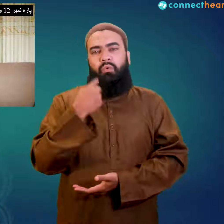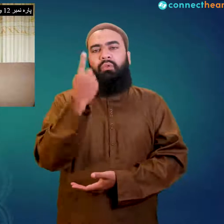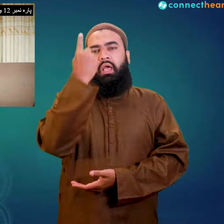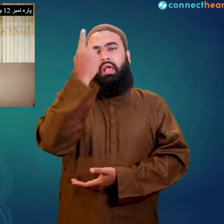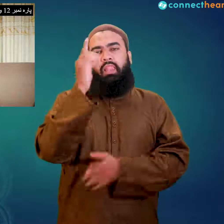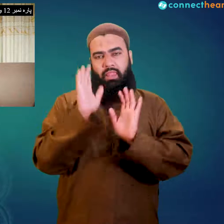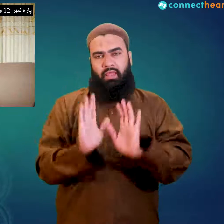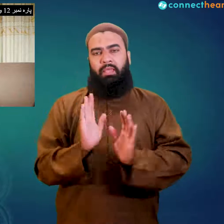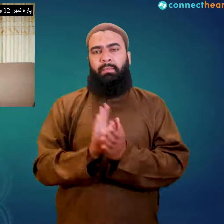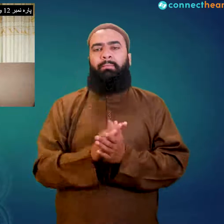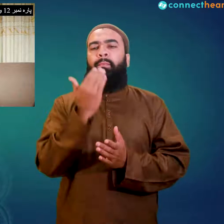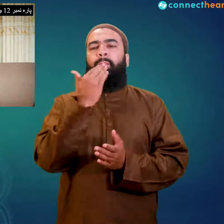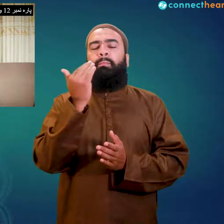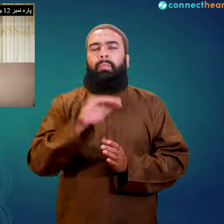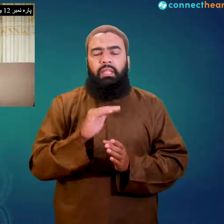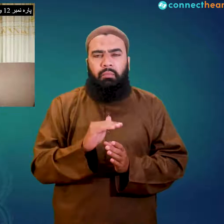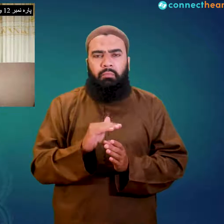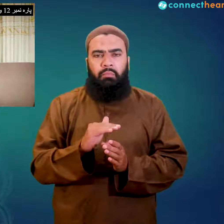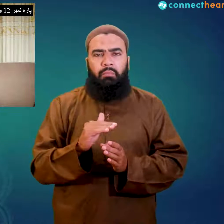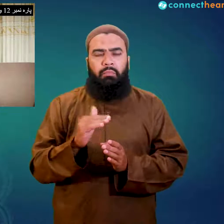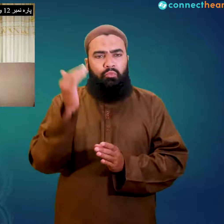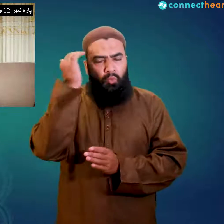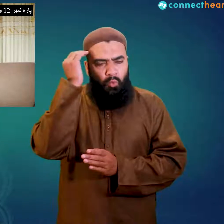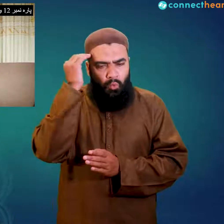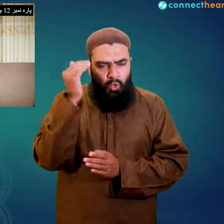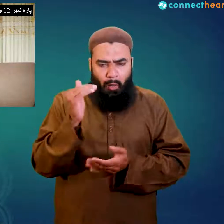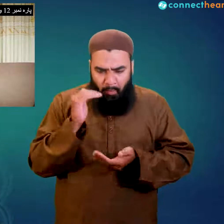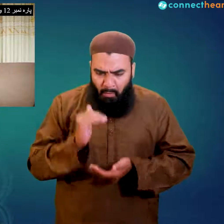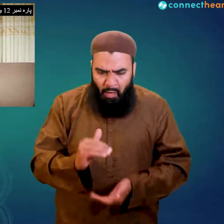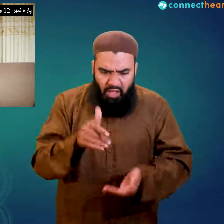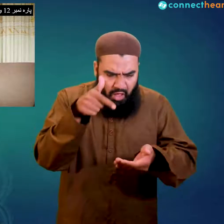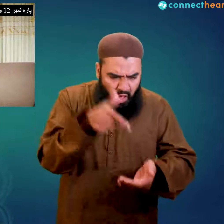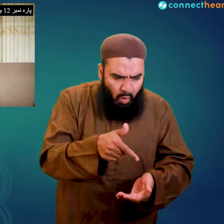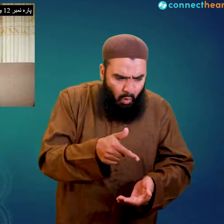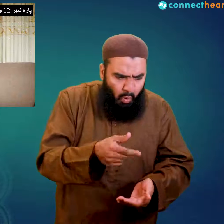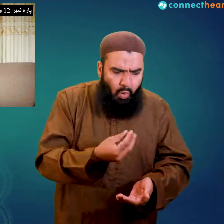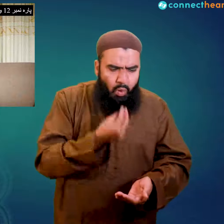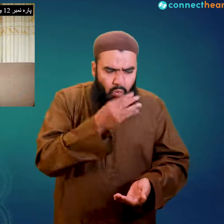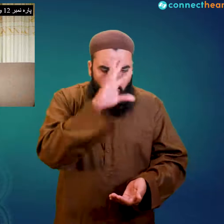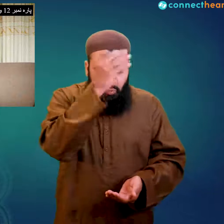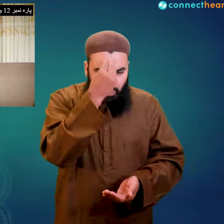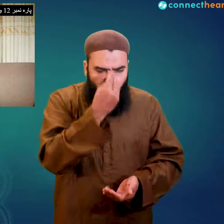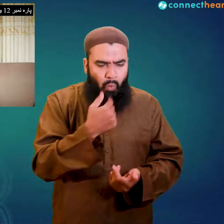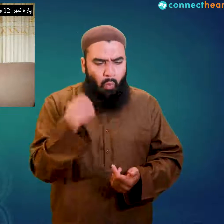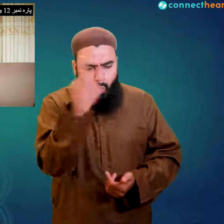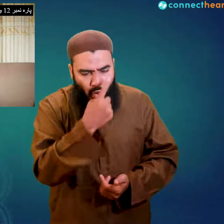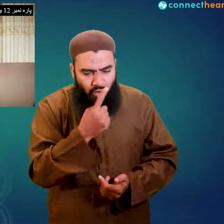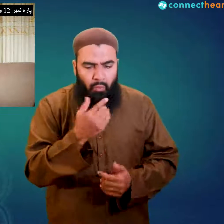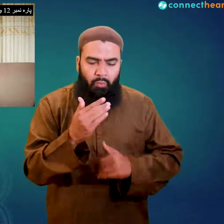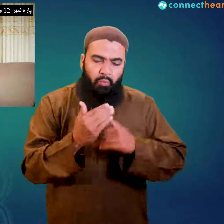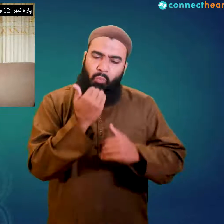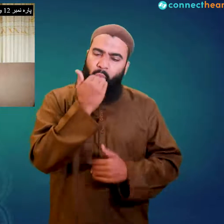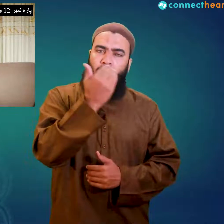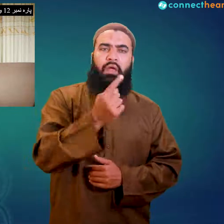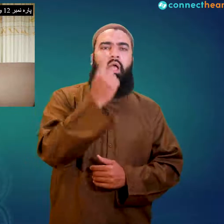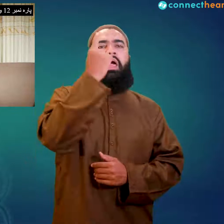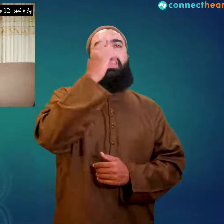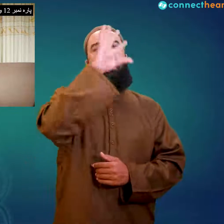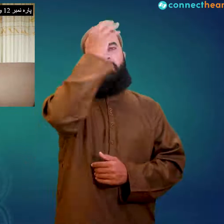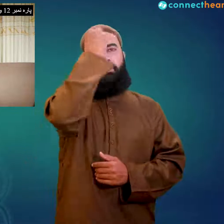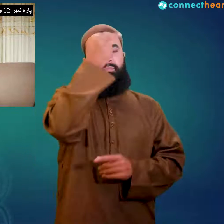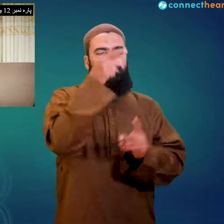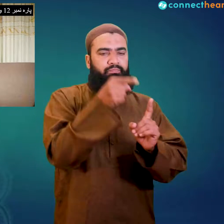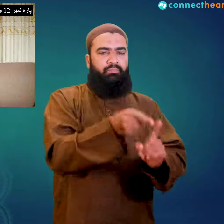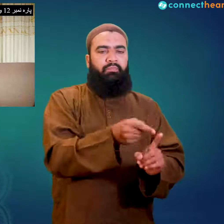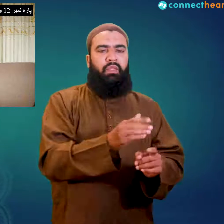ذمہ لیا ہے، یعنی کفالت اللہ نے اپنے ذمہ لی ہے۔ تو یہاں آیت میں یہ فرمایا